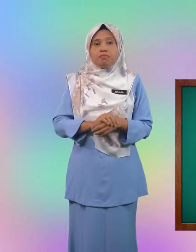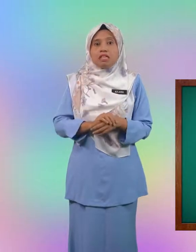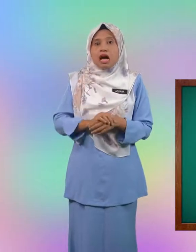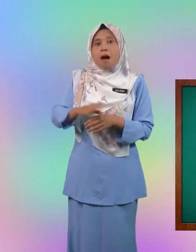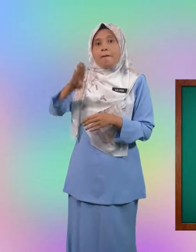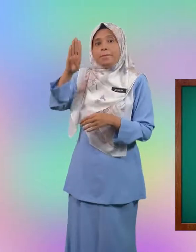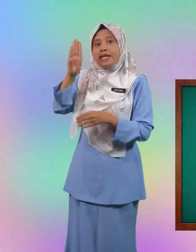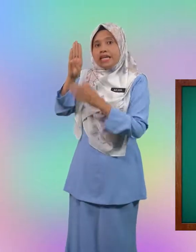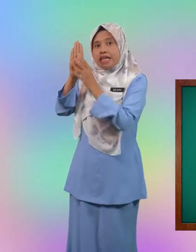B.